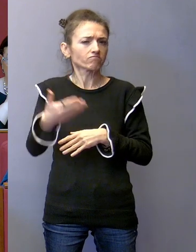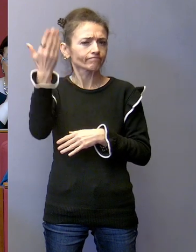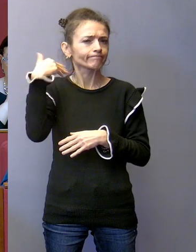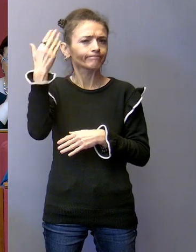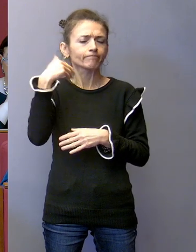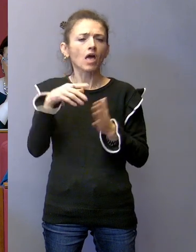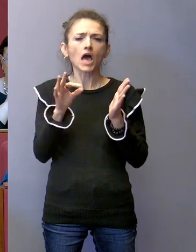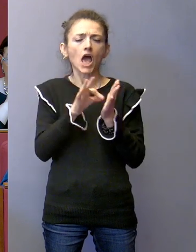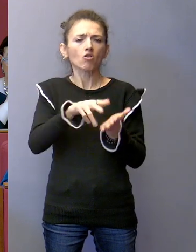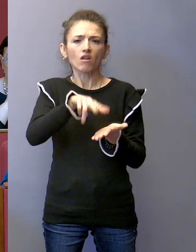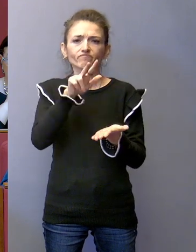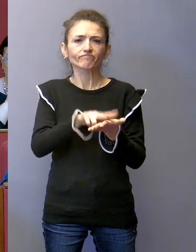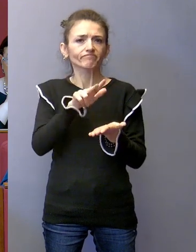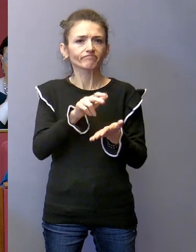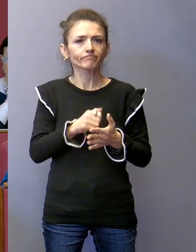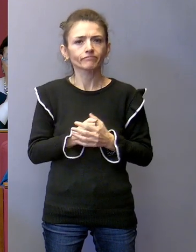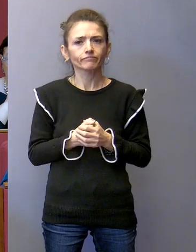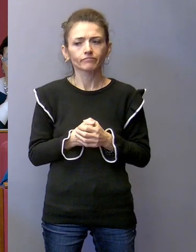questa regola